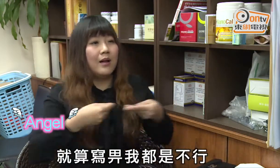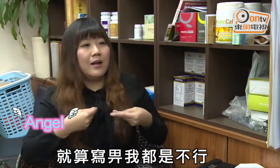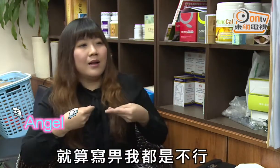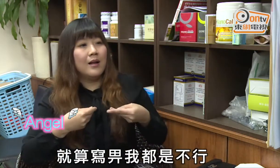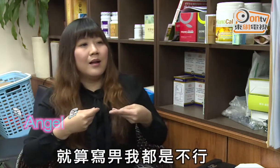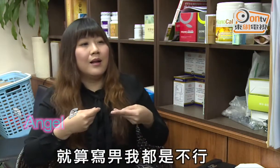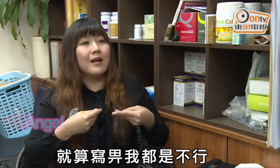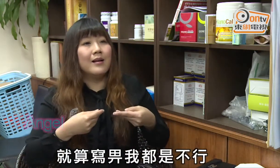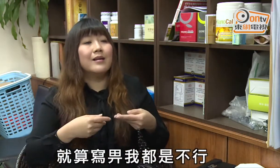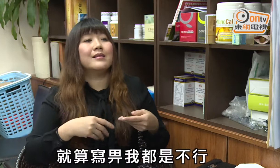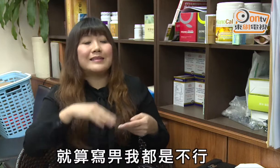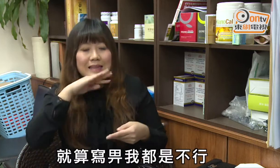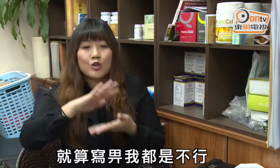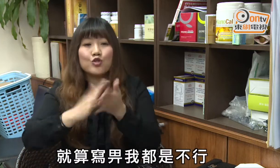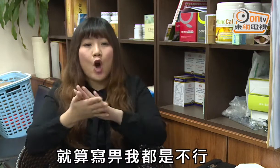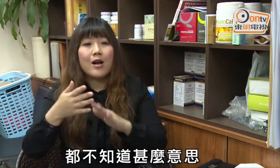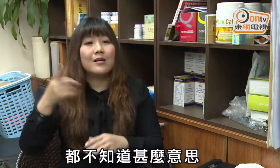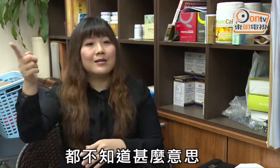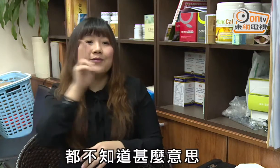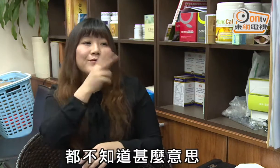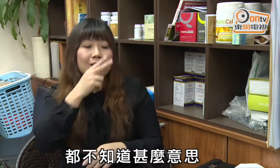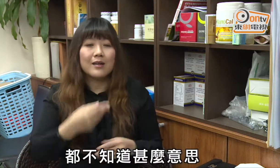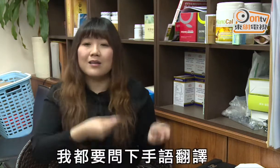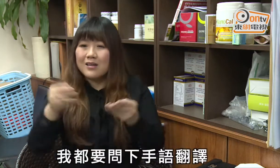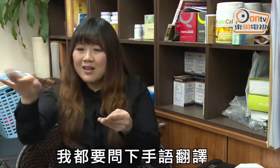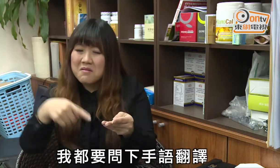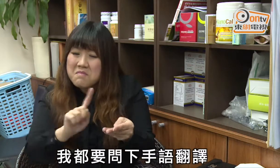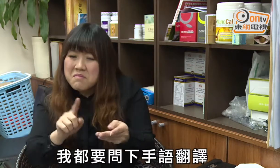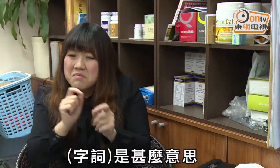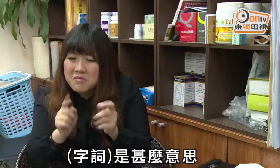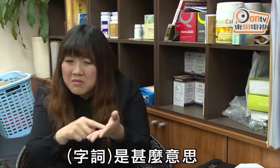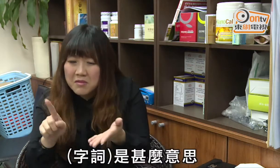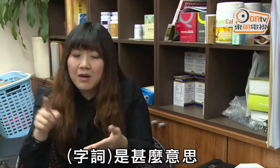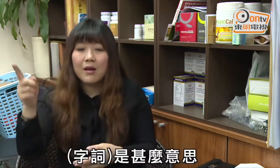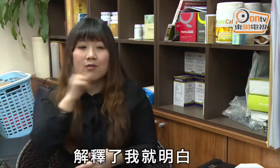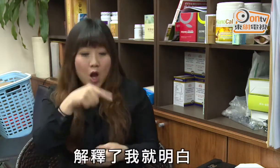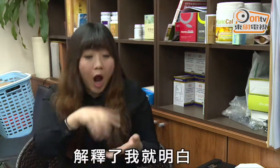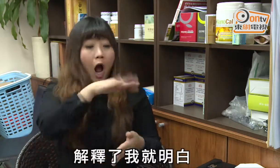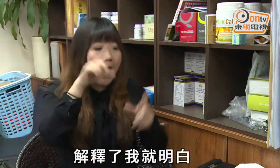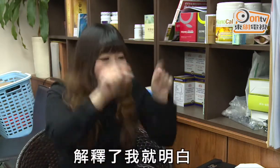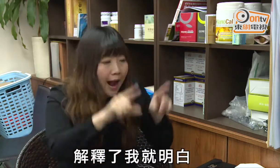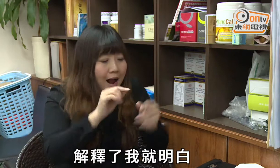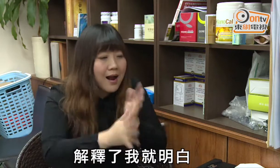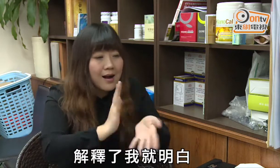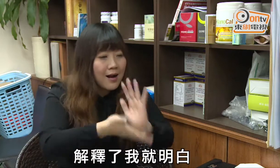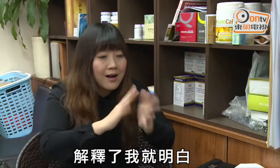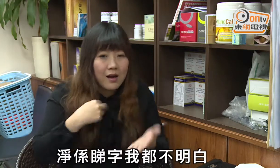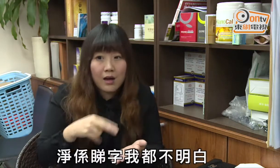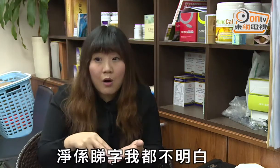咗俾我都系唔得噶。都不知道什麼意思，我都問手語翻譯這個字什麼意思，我解釋了，我就明白了，我